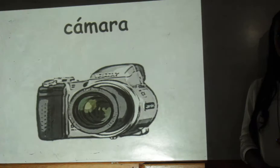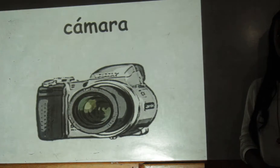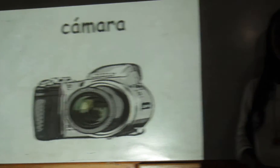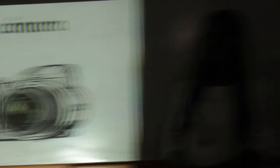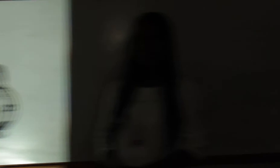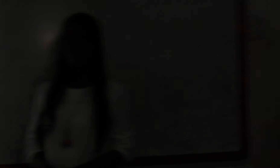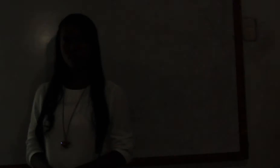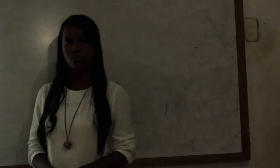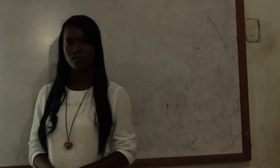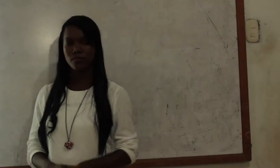Cámara.